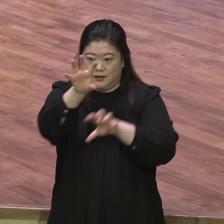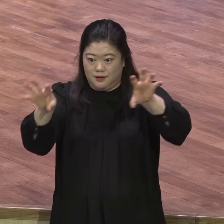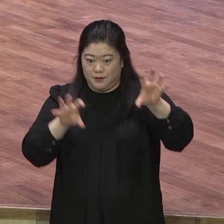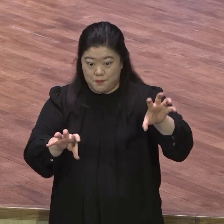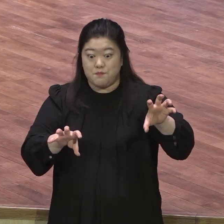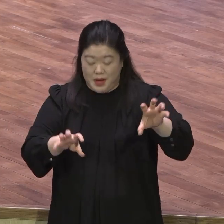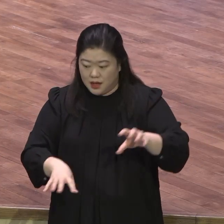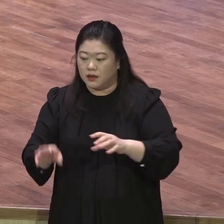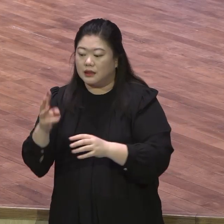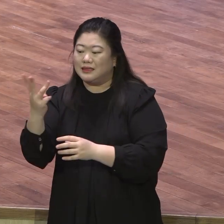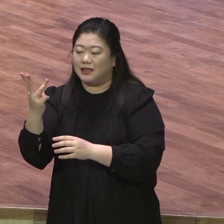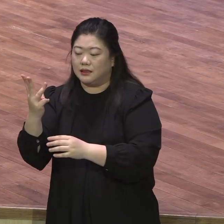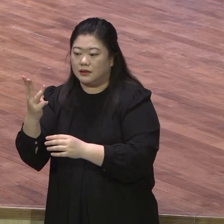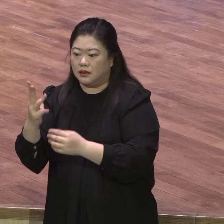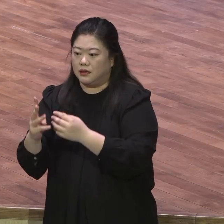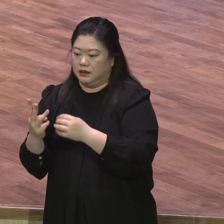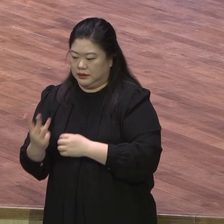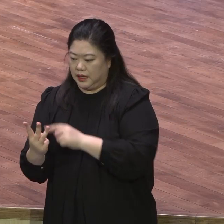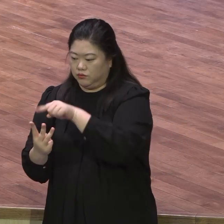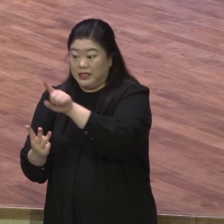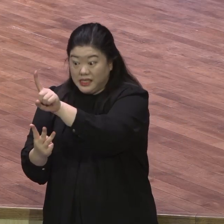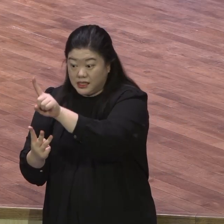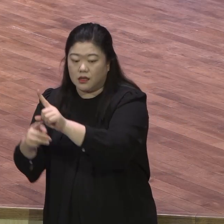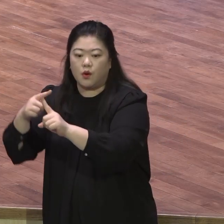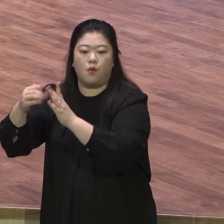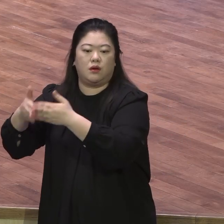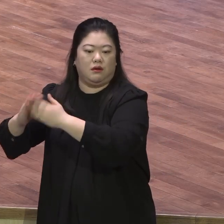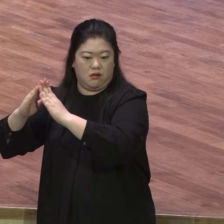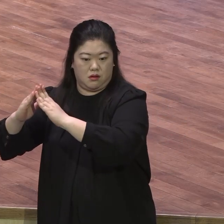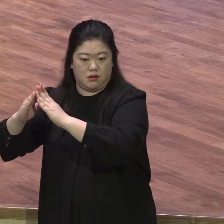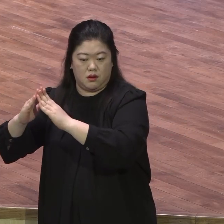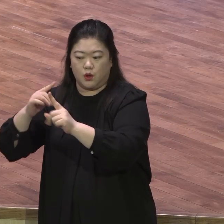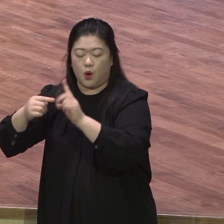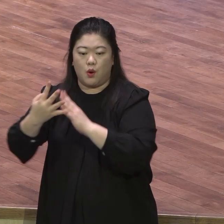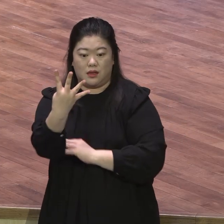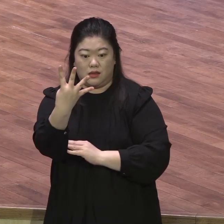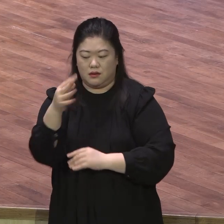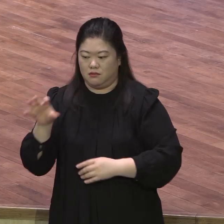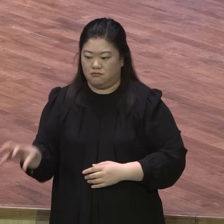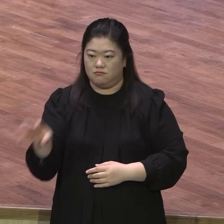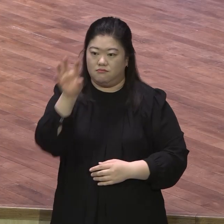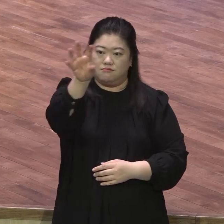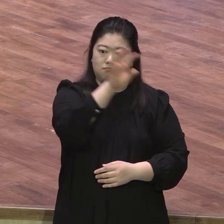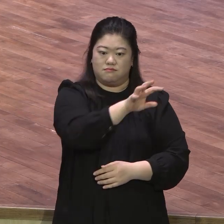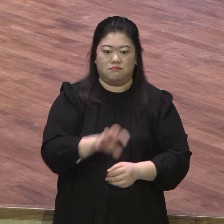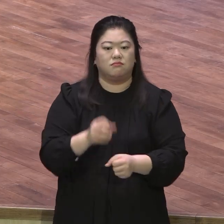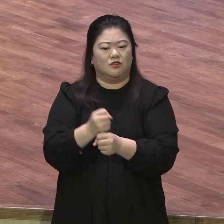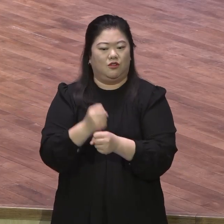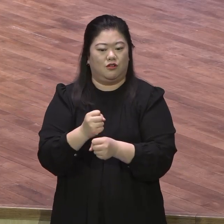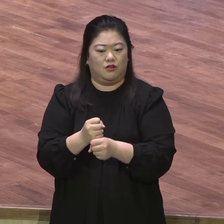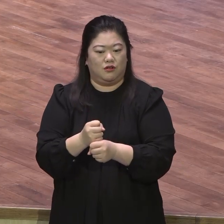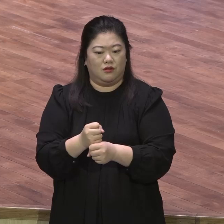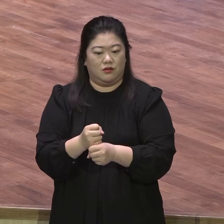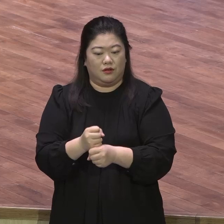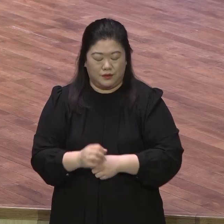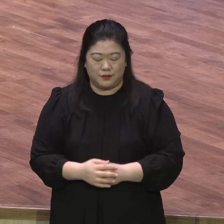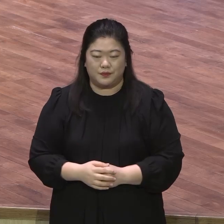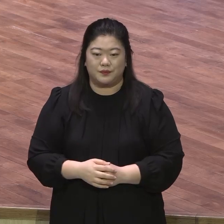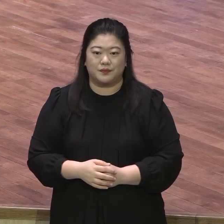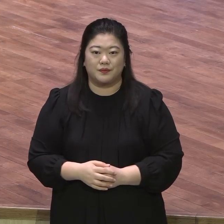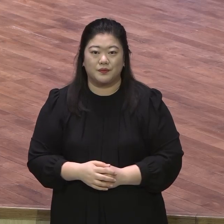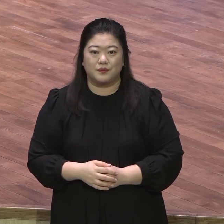칠 때도 언제나 모든 문을 성막을 향하여 보도록 돼 있어요. 그렇게 하나님이 하라 그랬어요. 어디